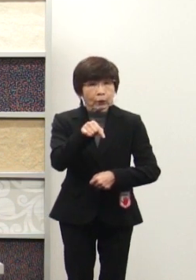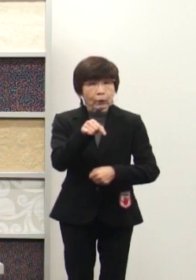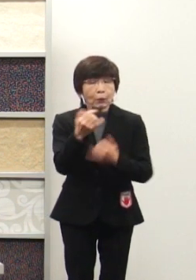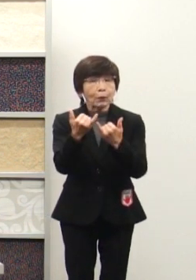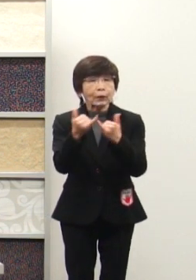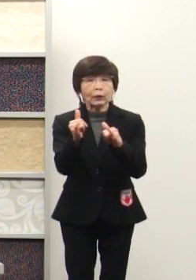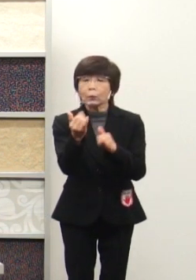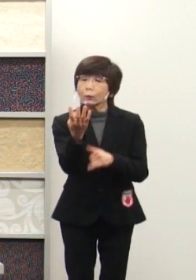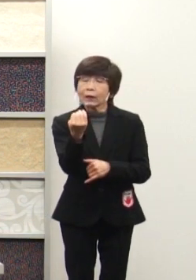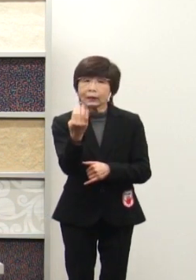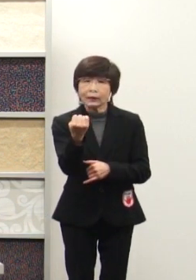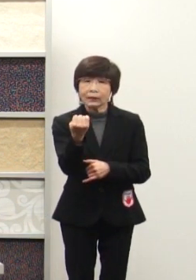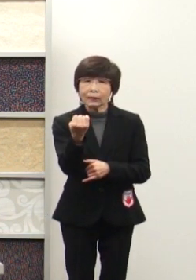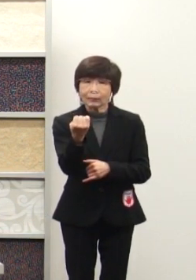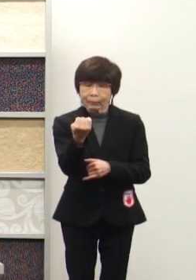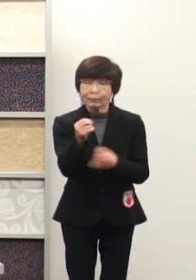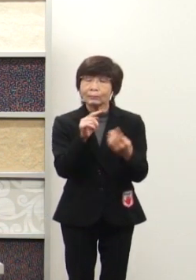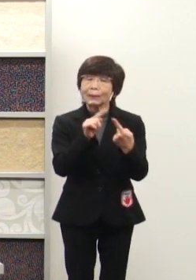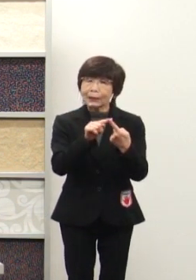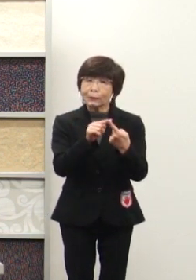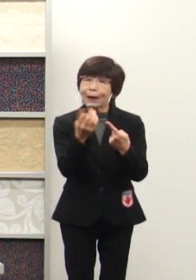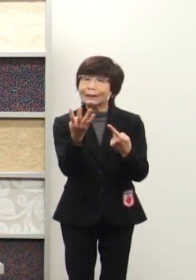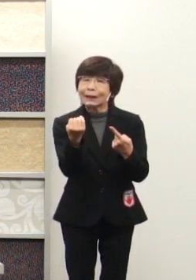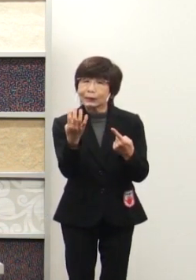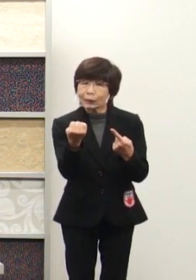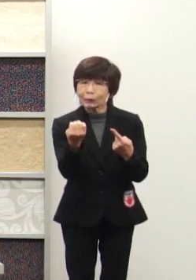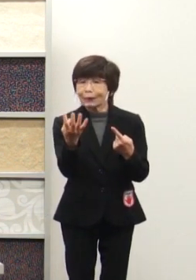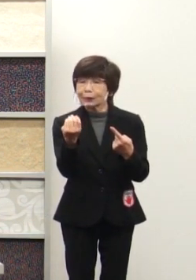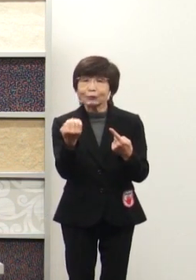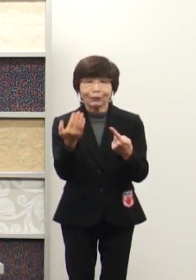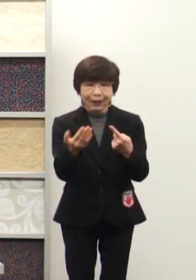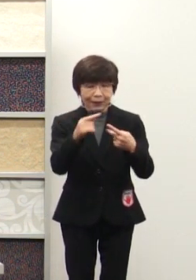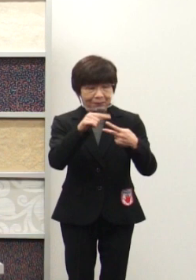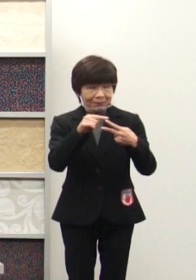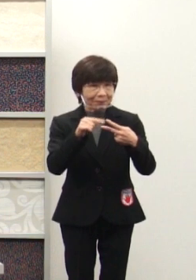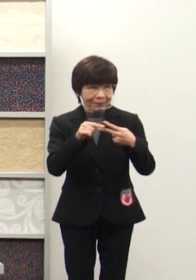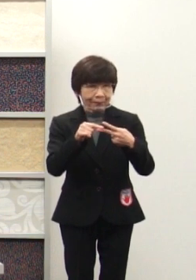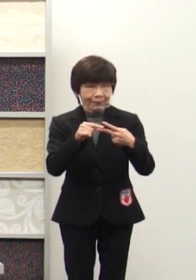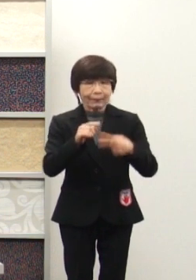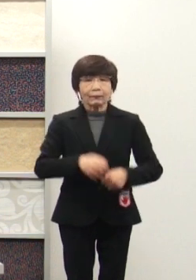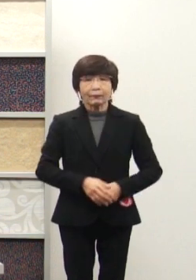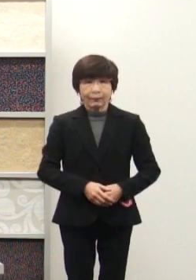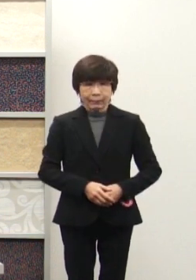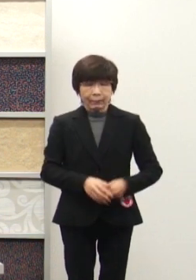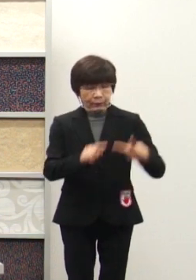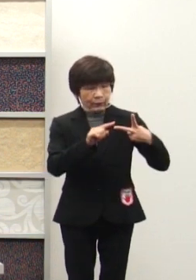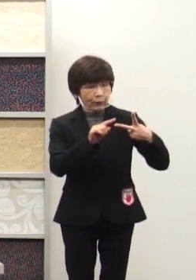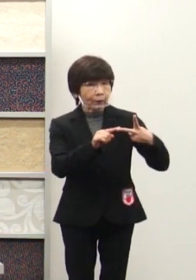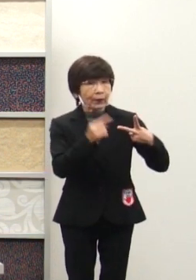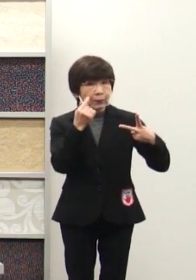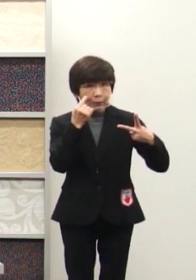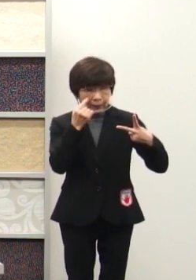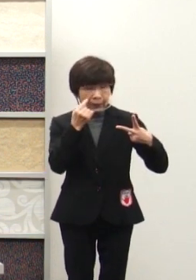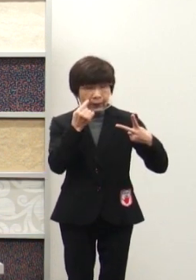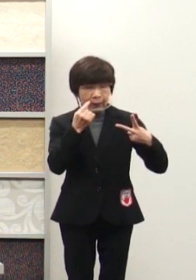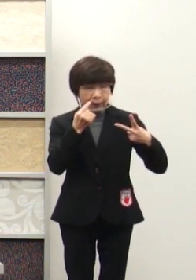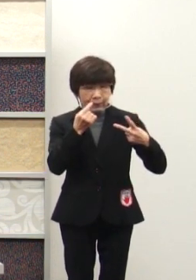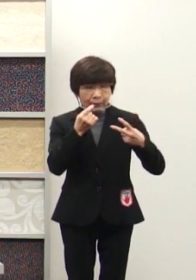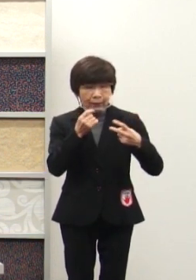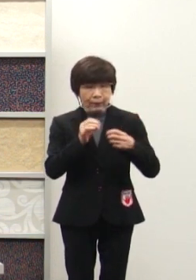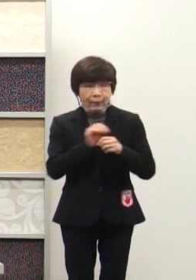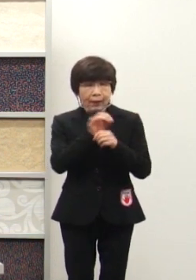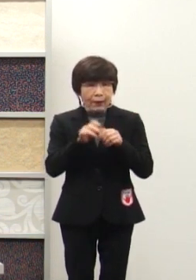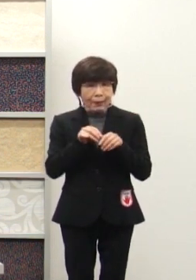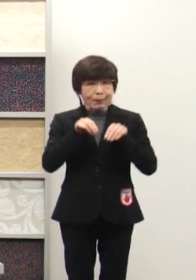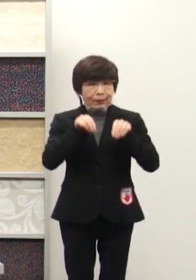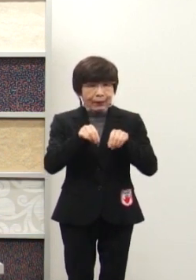数というのは何回分とか何人分を想定しているのかということと、あともう一つ、その感染拡大のその基準、感染拡